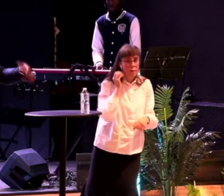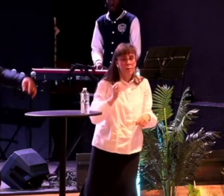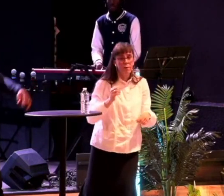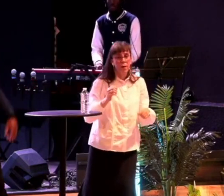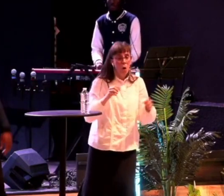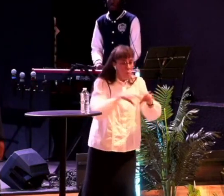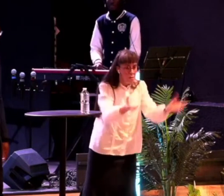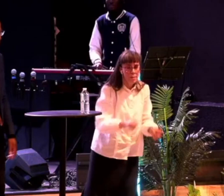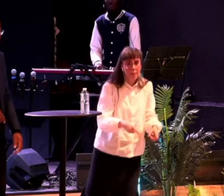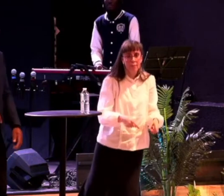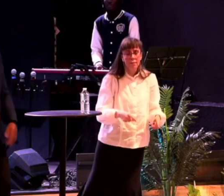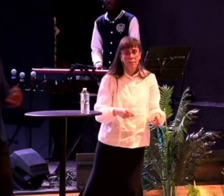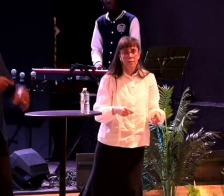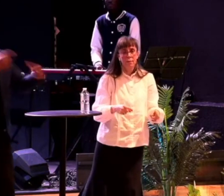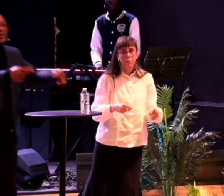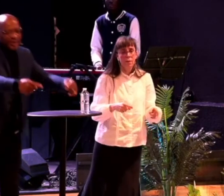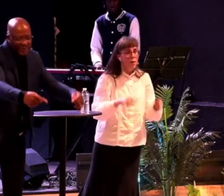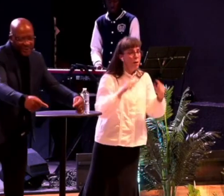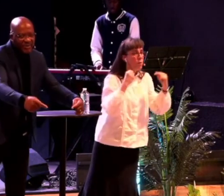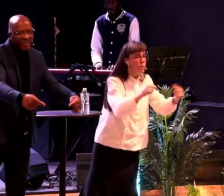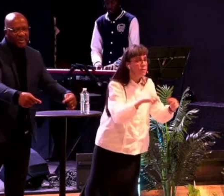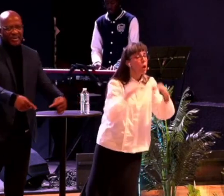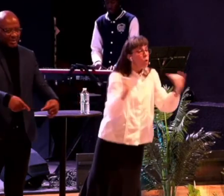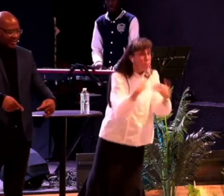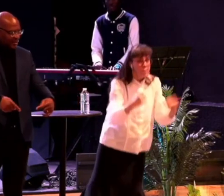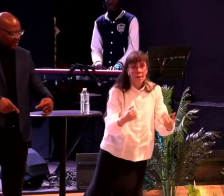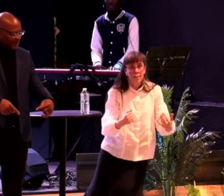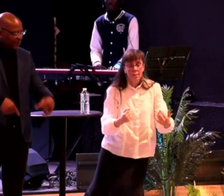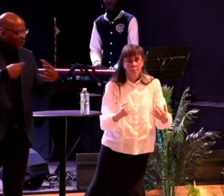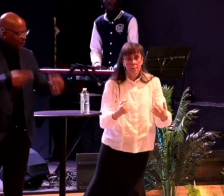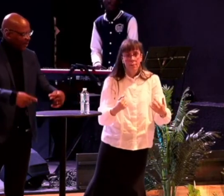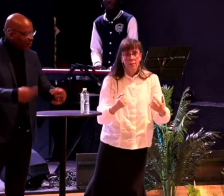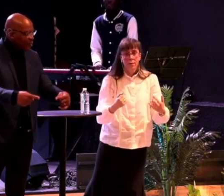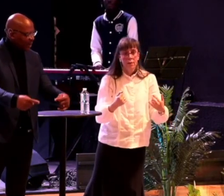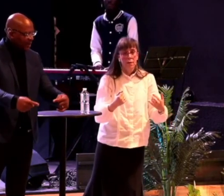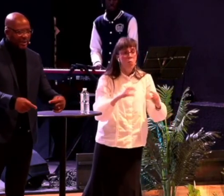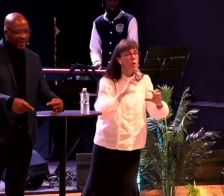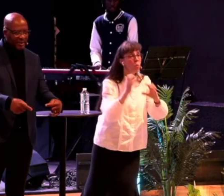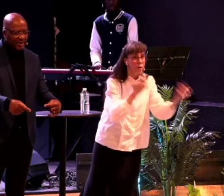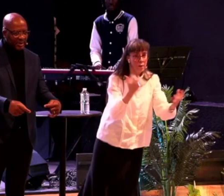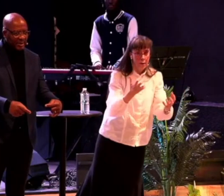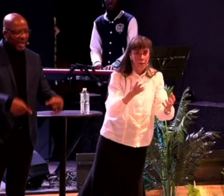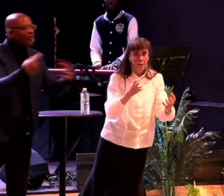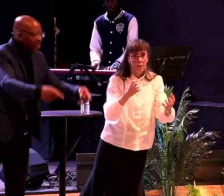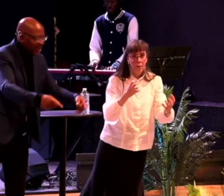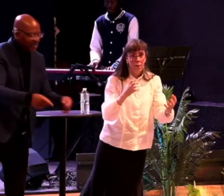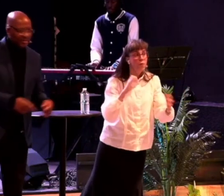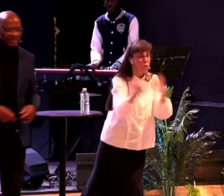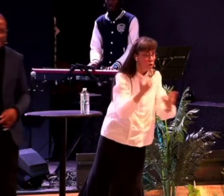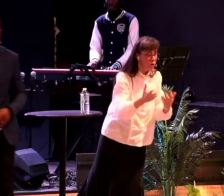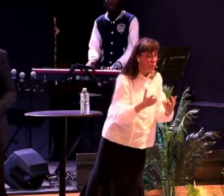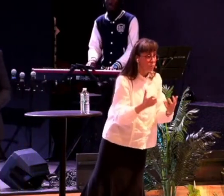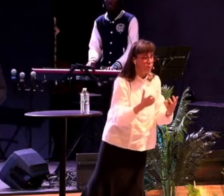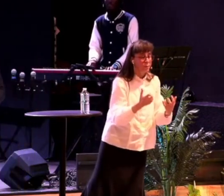ces choses. All those things, frères et sœurs, toutes ces choses all those things vont concourir will work à ton bien for